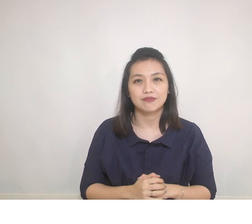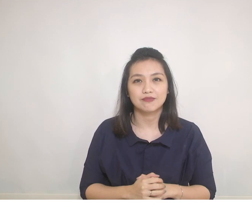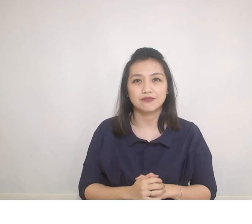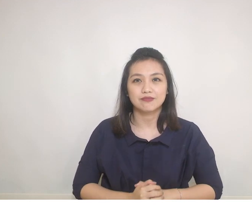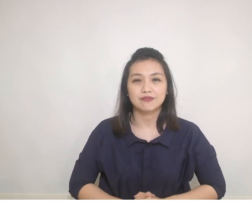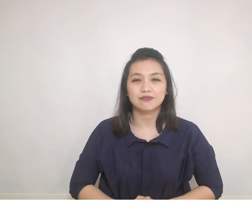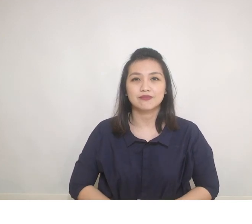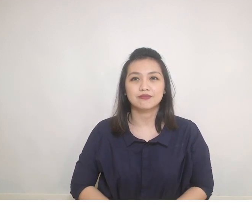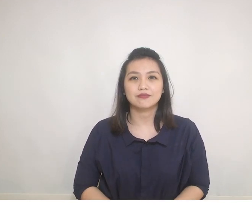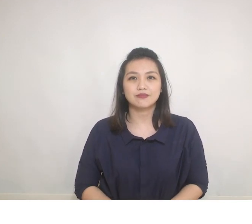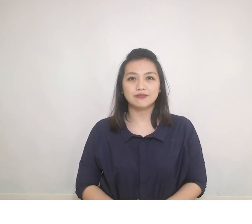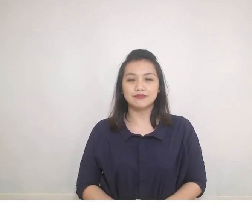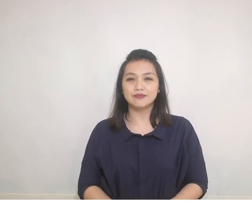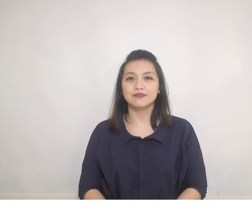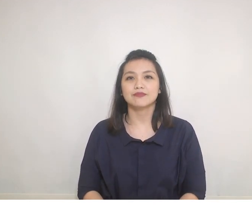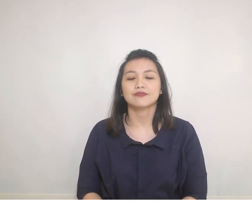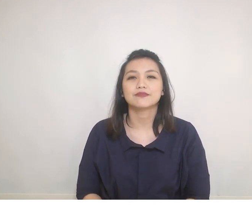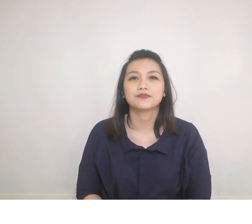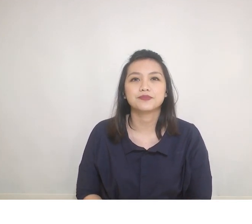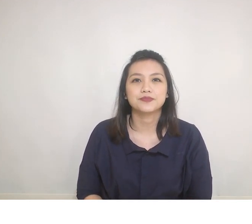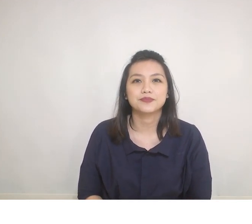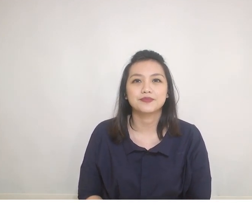tapi bisa-bisa sampai tidak mengindahkan.